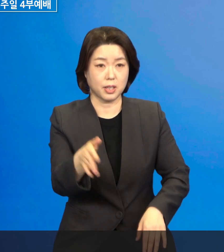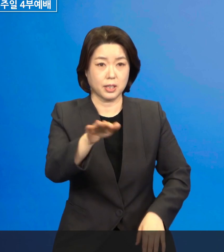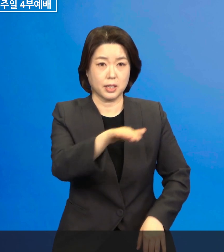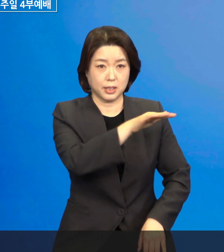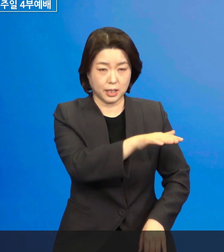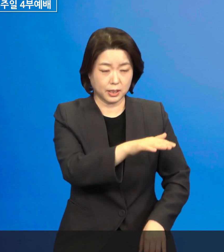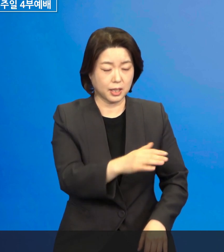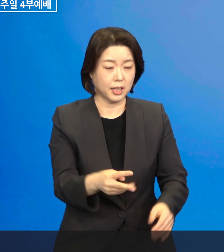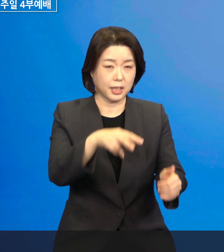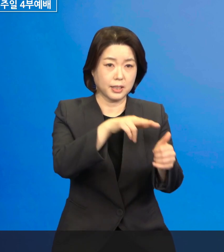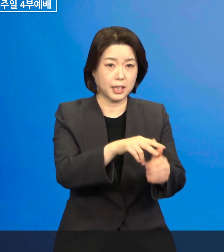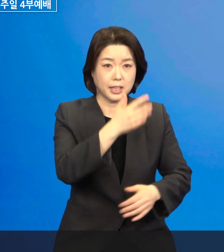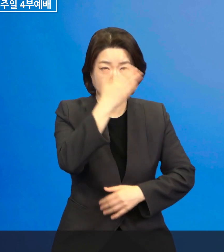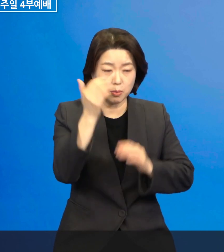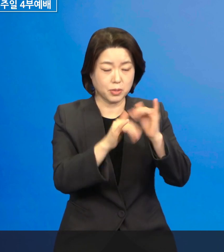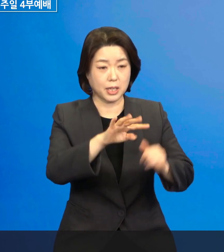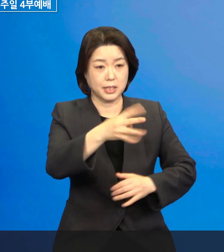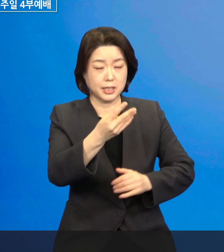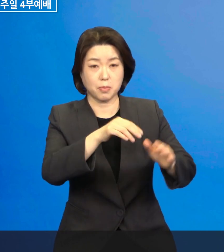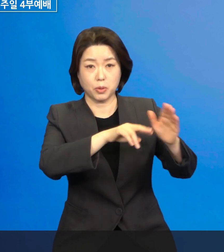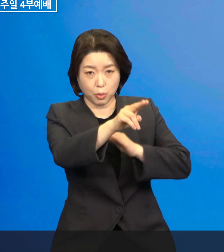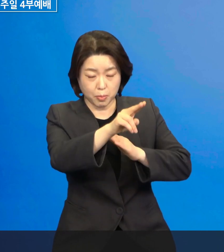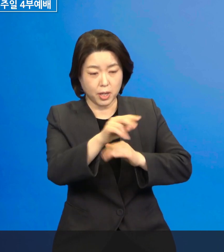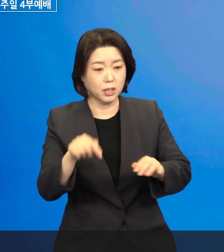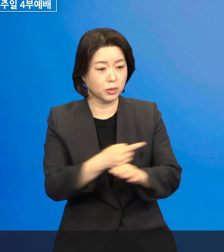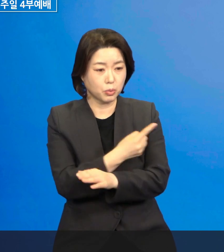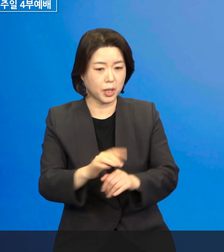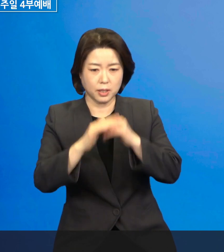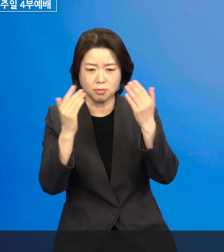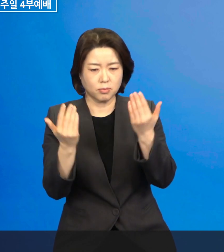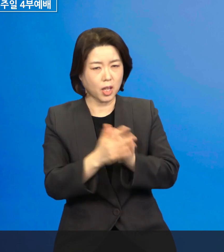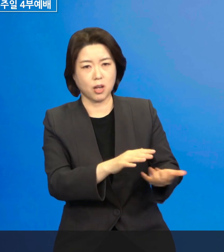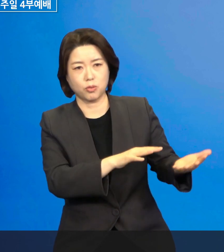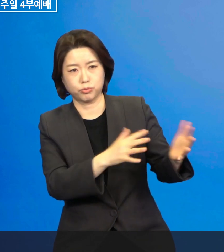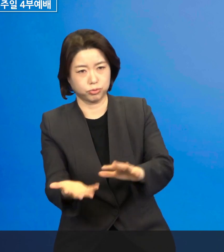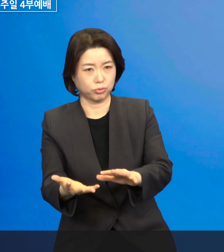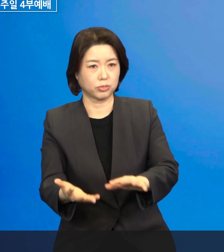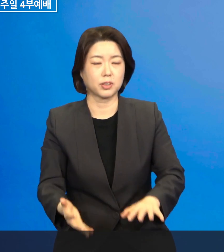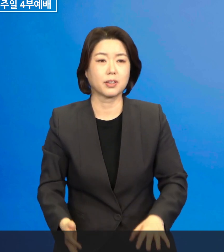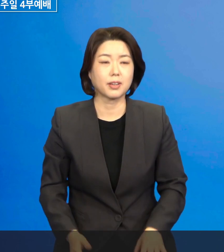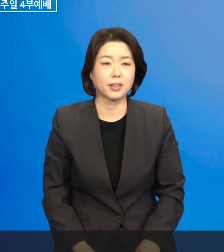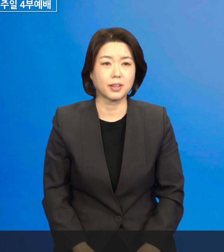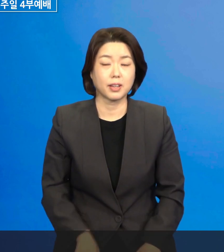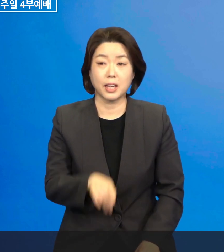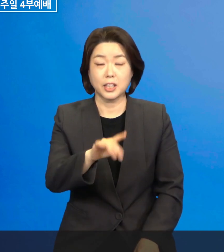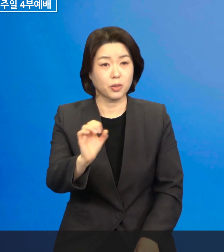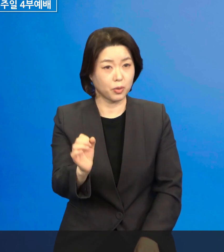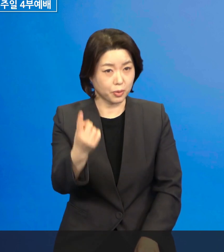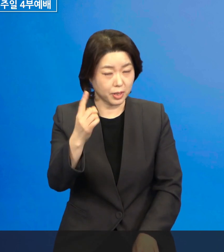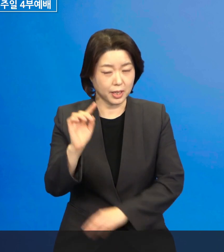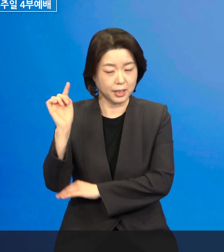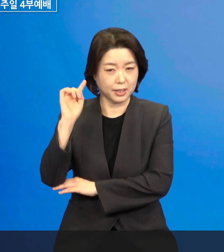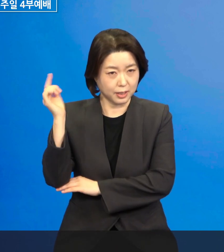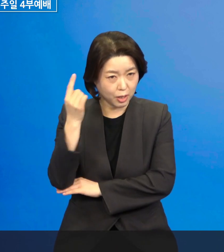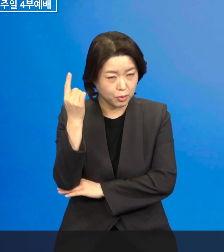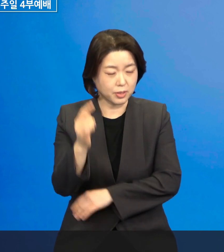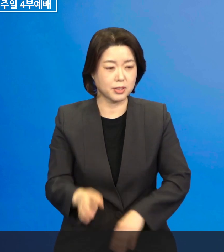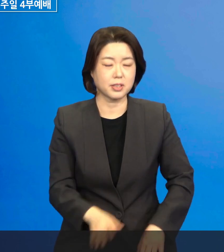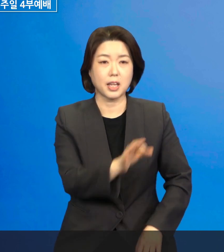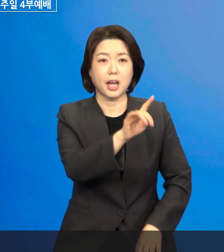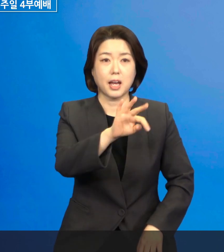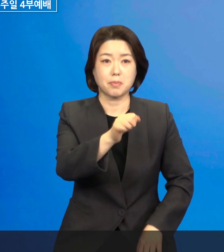400명이 도망친 것 말고는 한 사람도 살아남지 못하였다. 이리하여 다윗은 아말렉